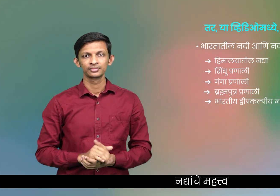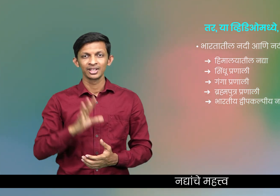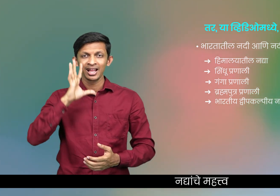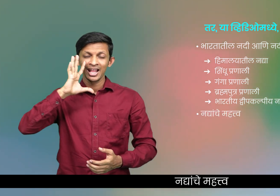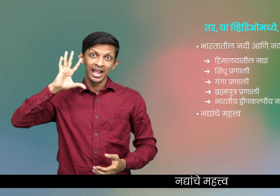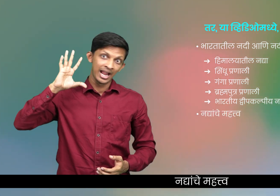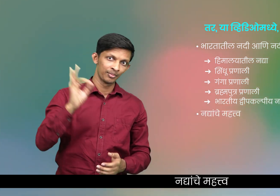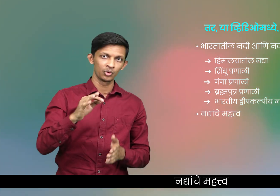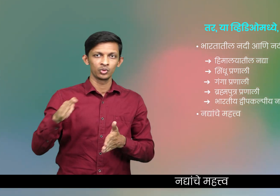नद्यांचे महत्त्व,